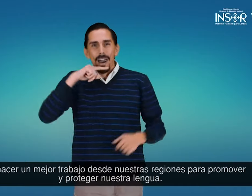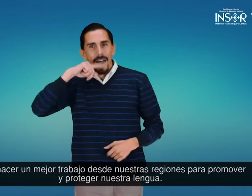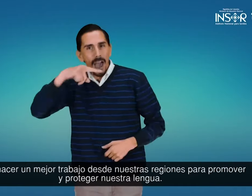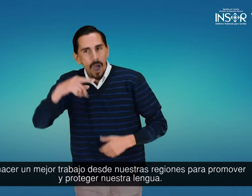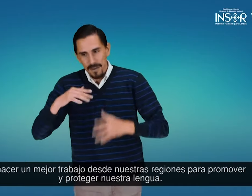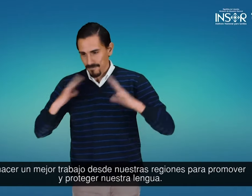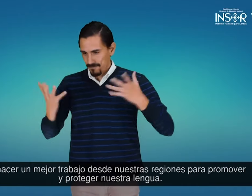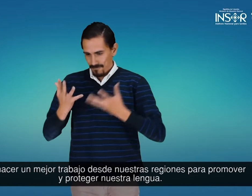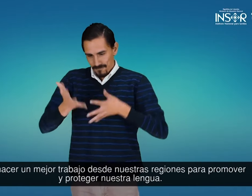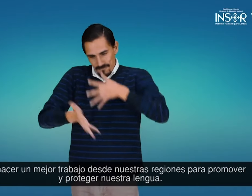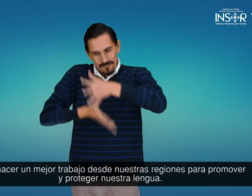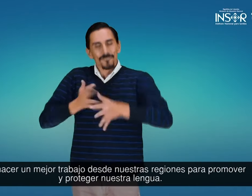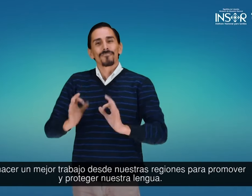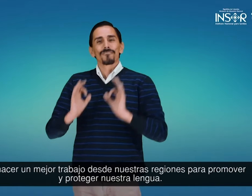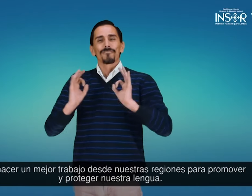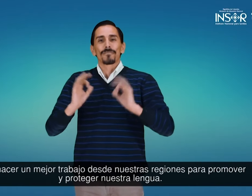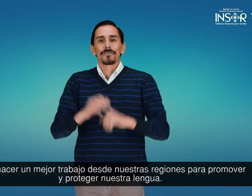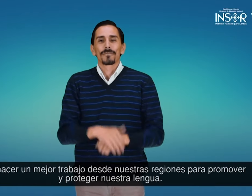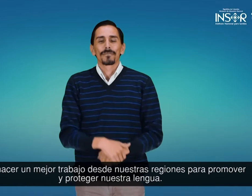y proteger nuestra lengua.